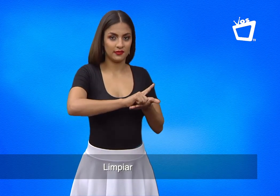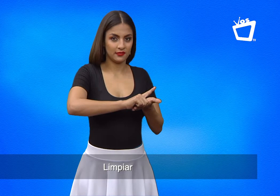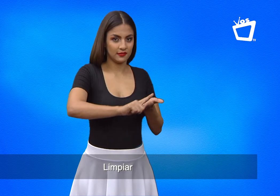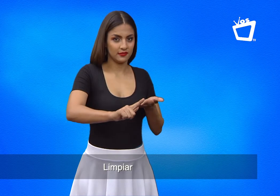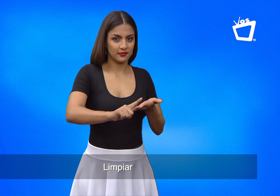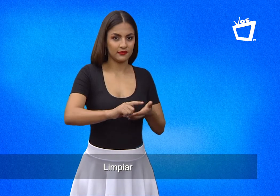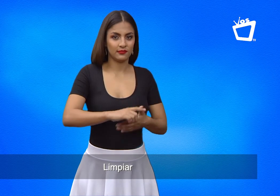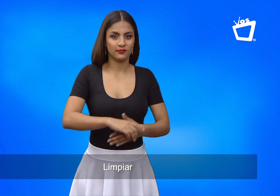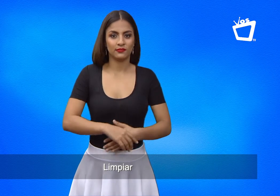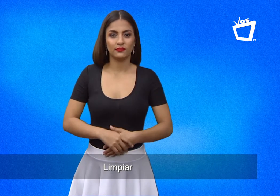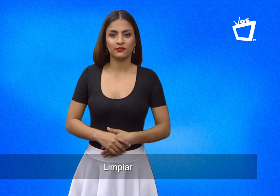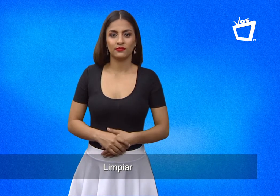Limpiar.